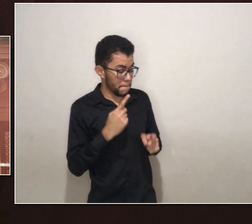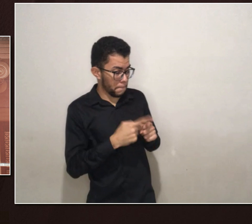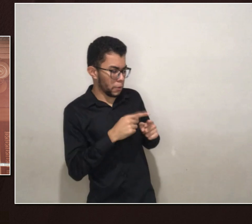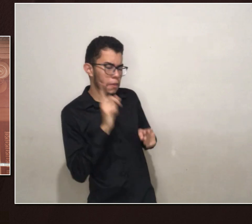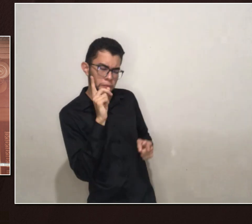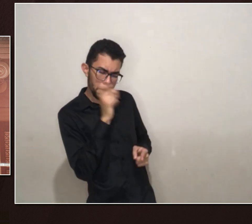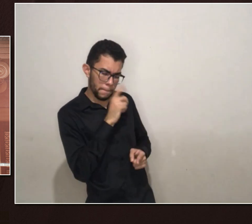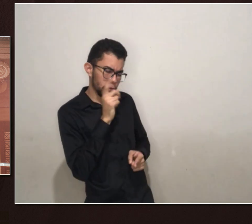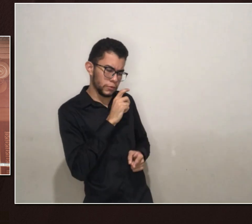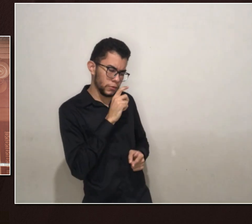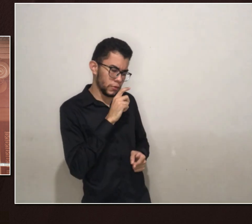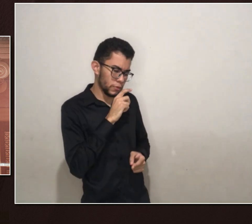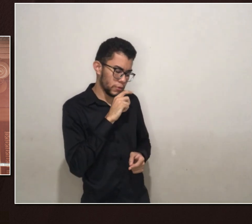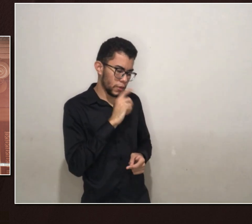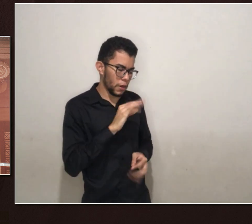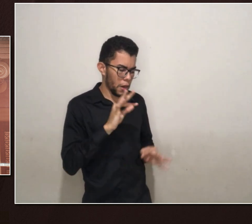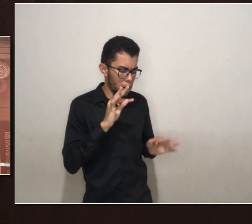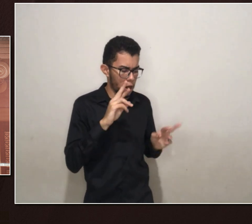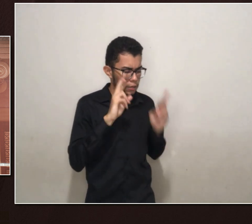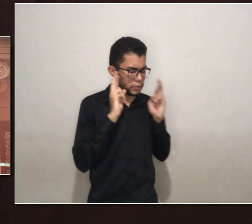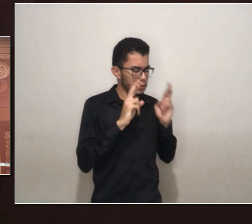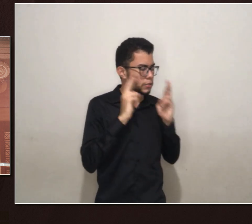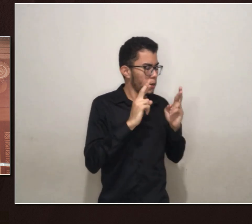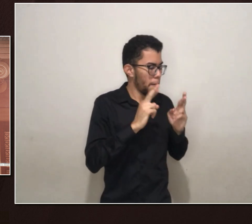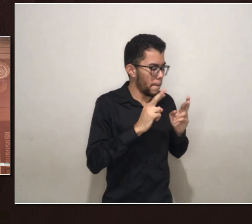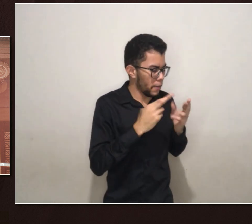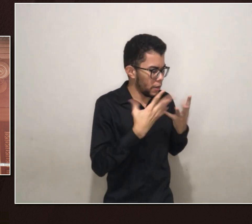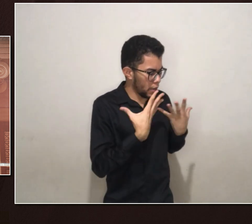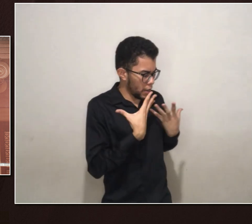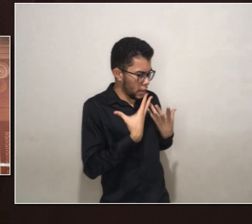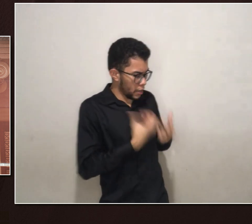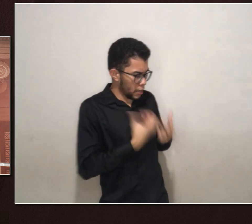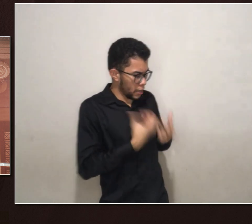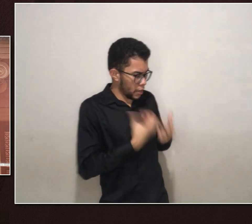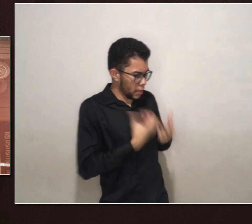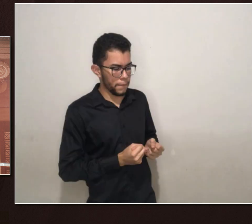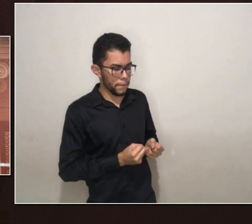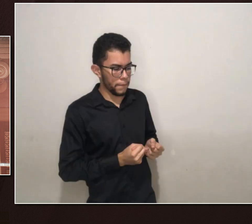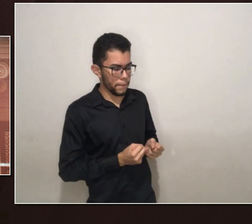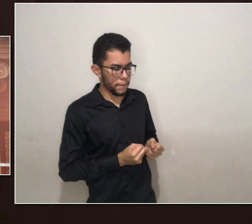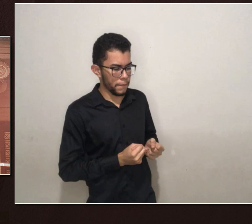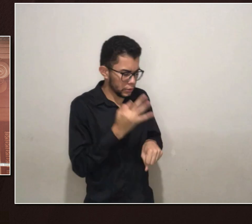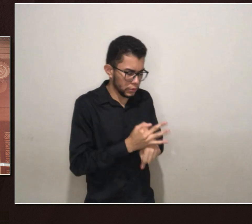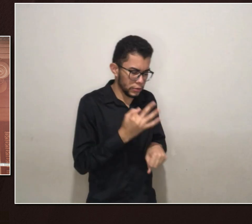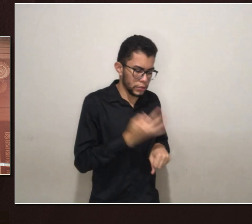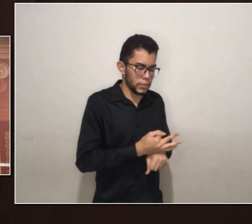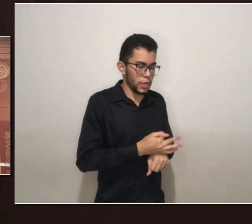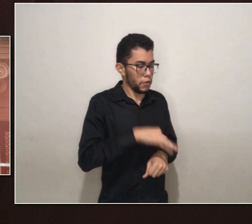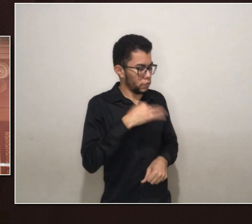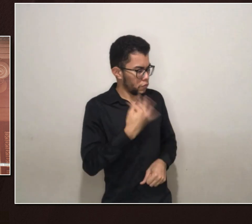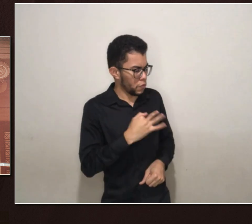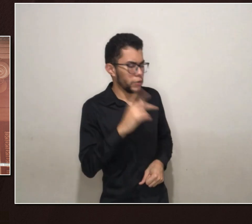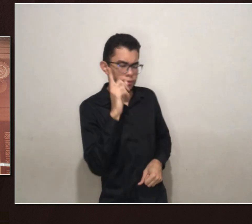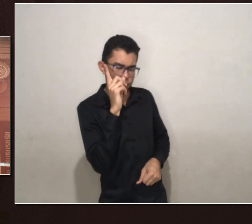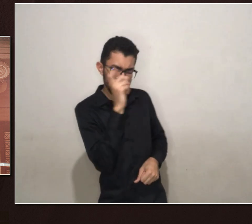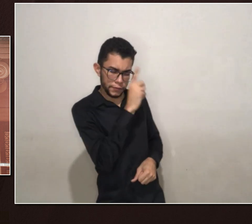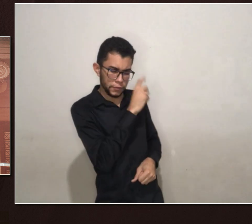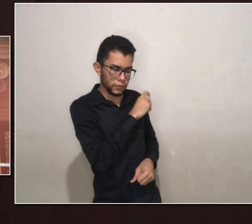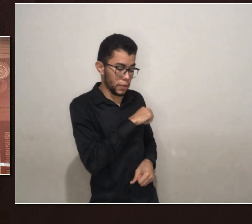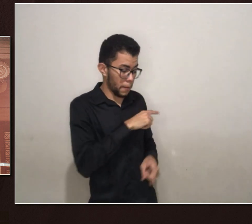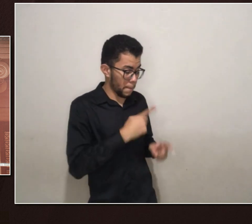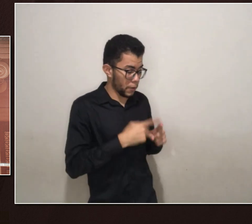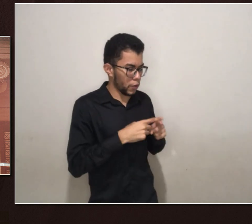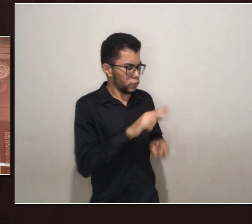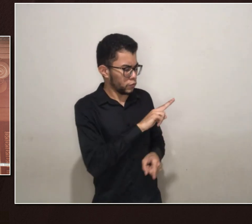e suportaste provas por causa do meu nome, e não te deixaste esmorecer.